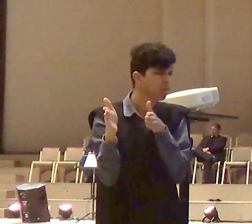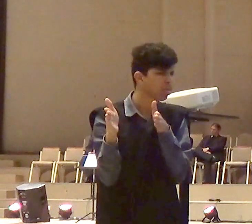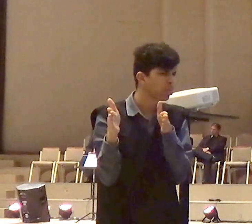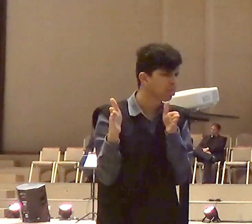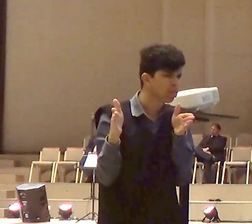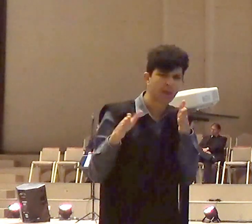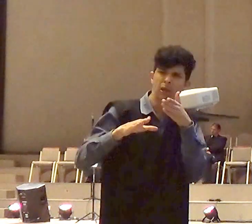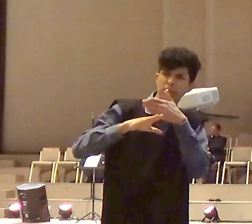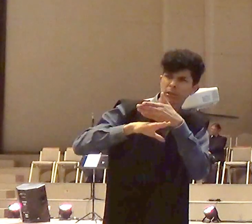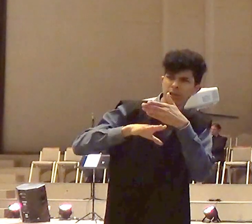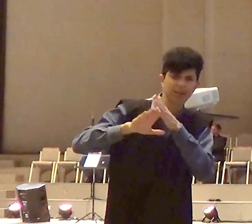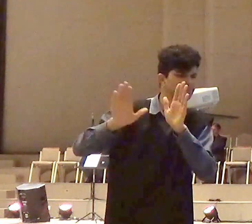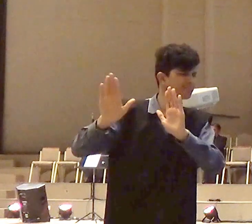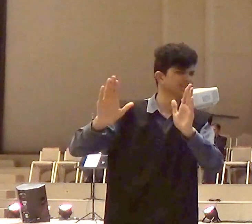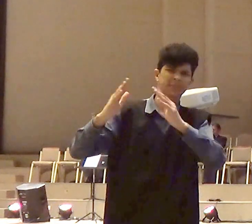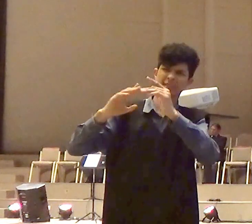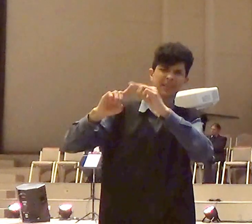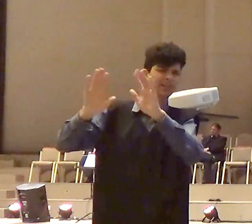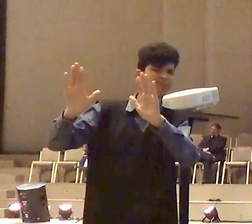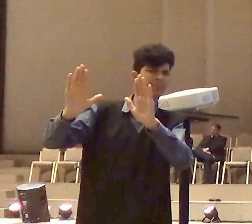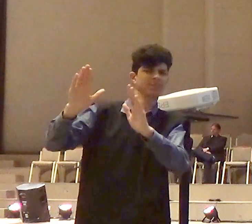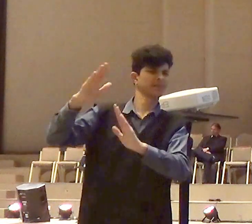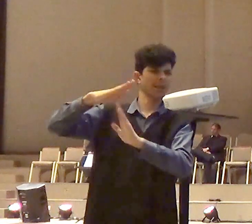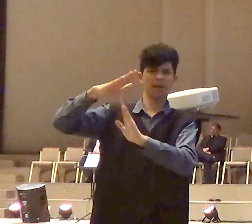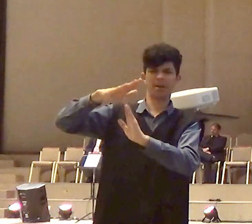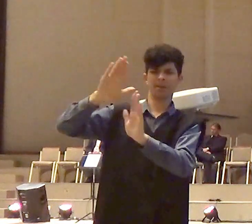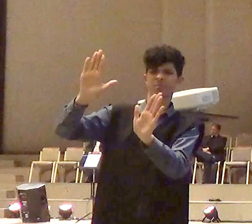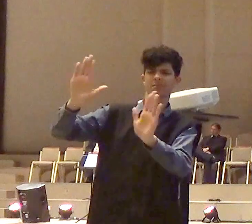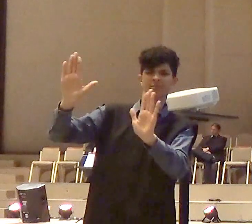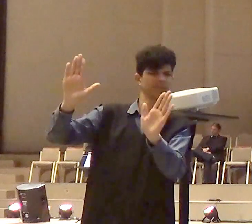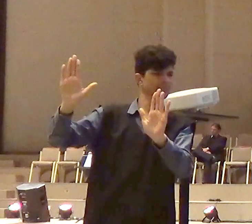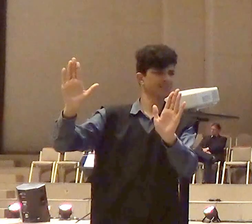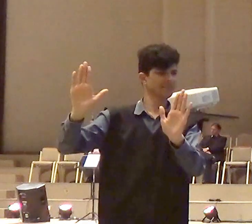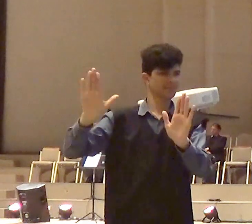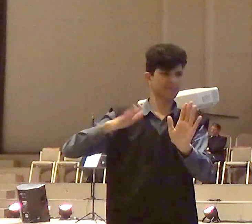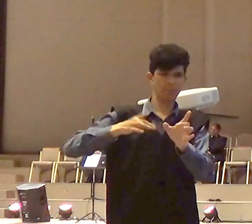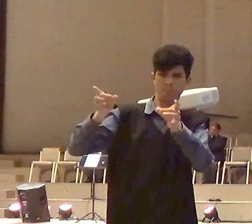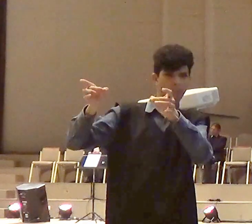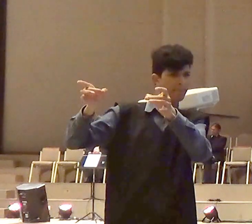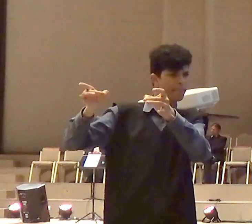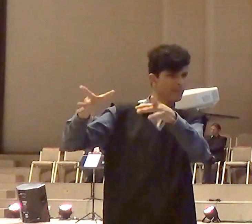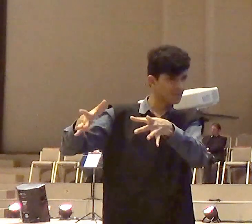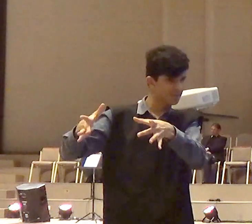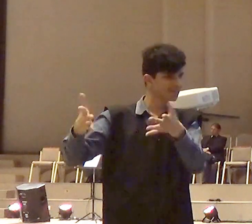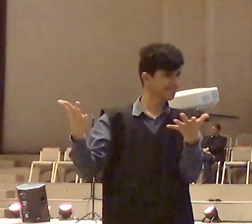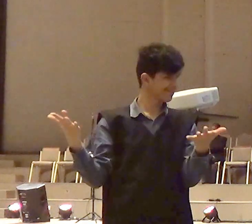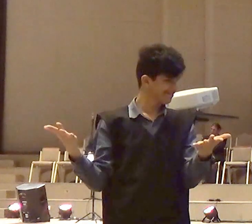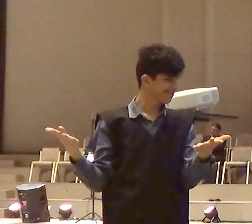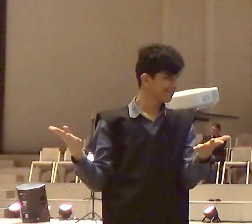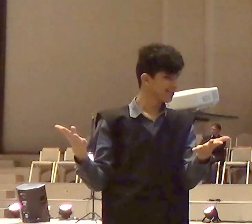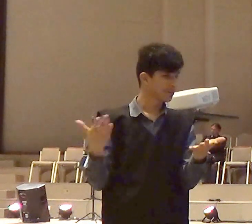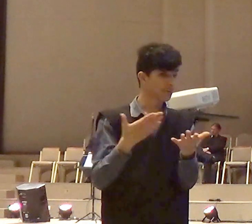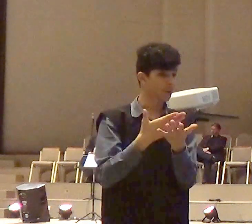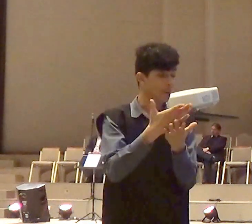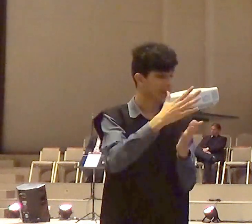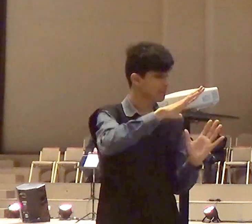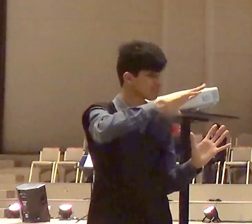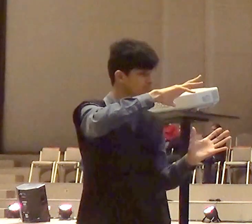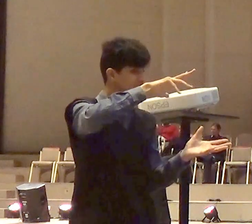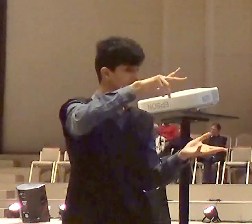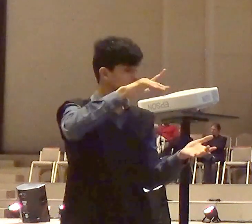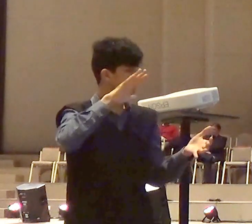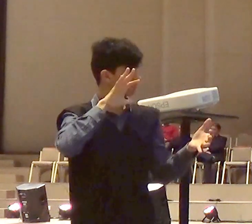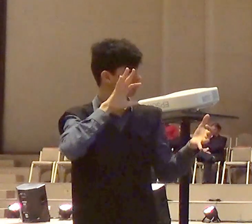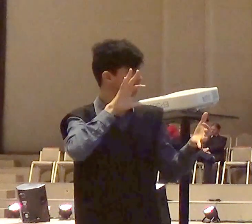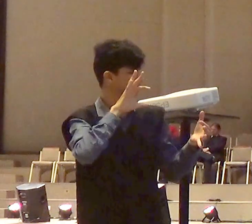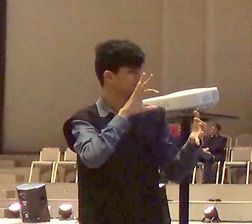processos de Deus o chamado que ele tem para nós e na verdade estamos lutando de uma maneira